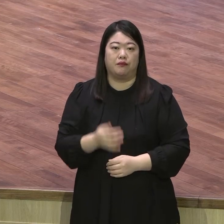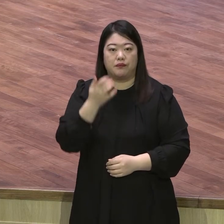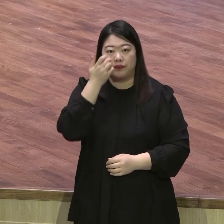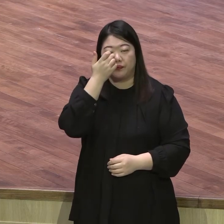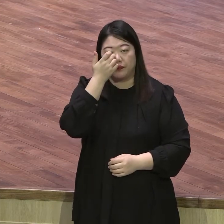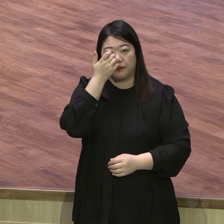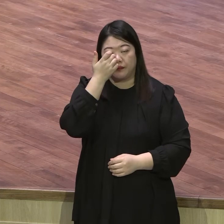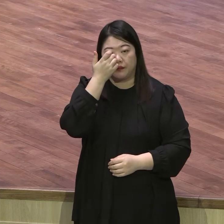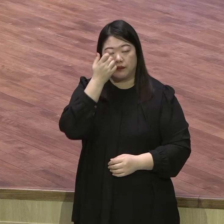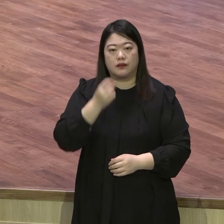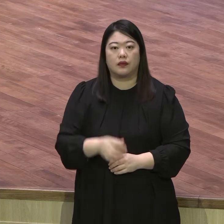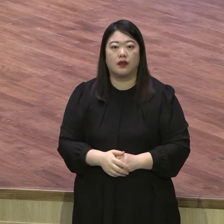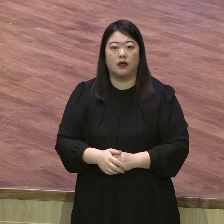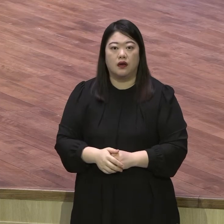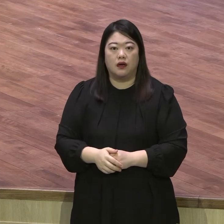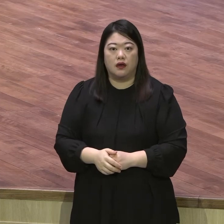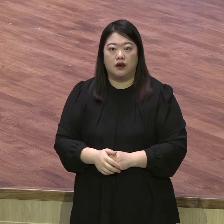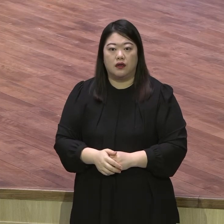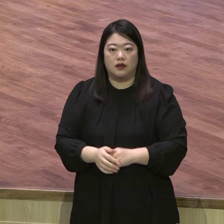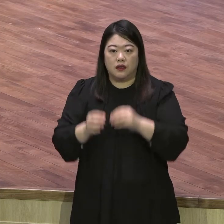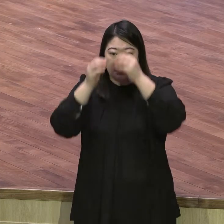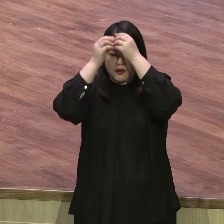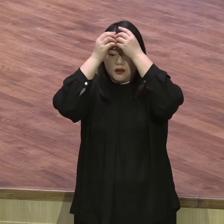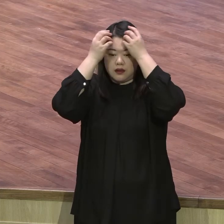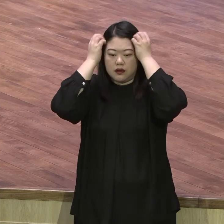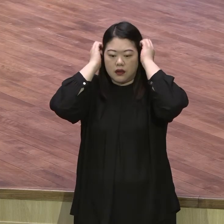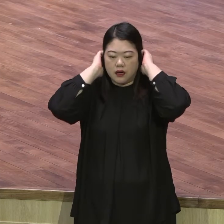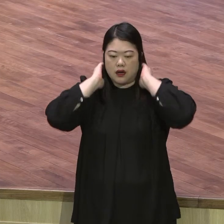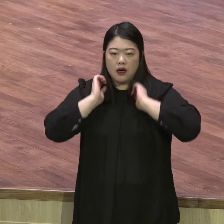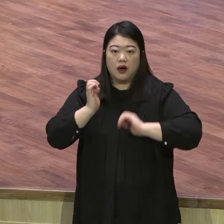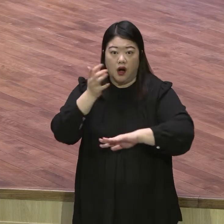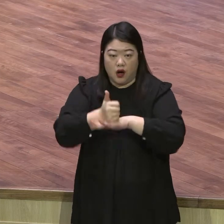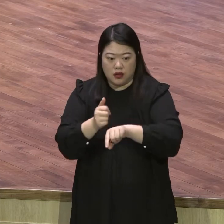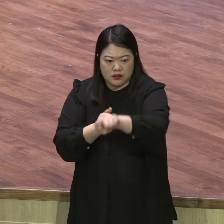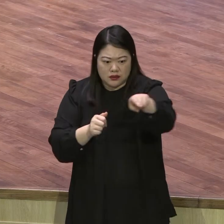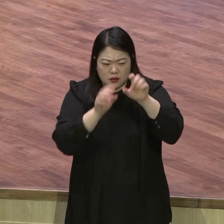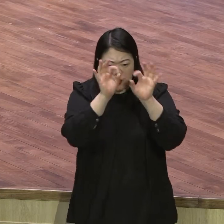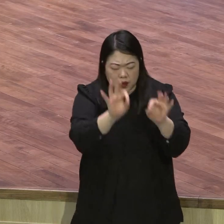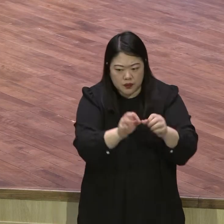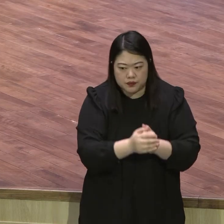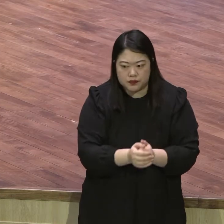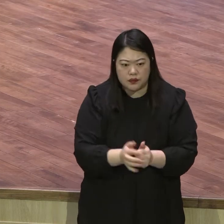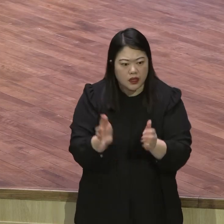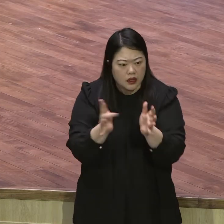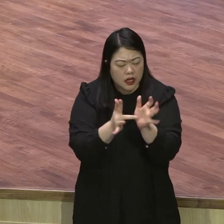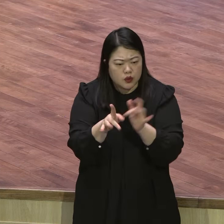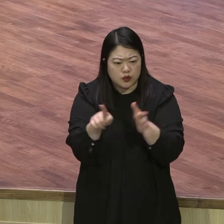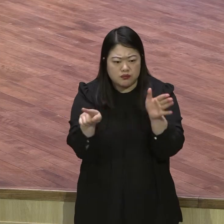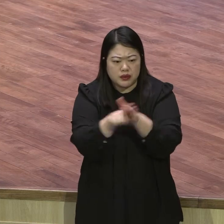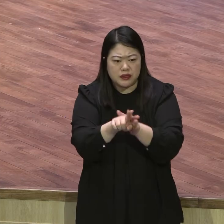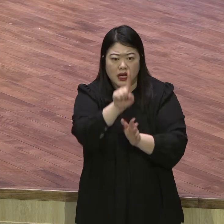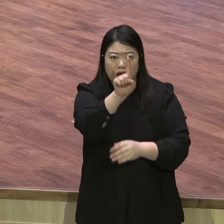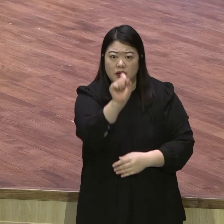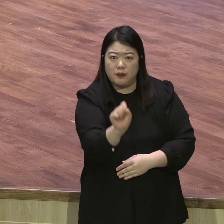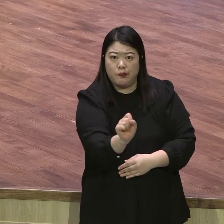그러니까 예수를 지금 또 믿으면서 박해받는 사람이 지금 어마어마하게 많아요